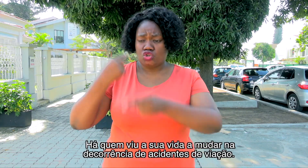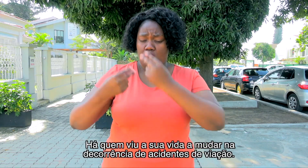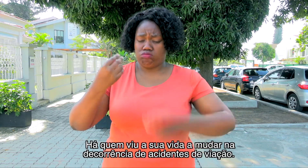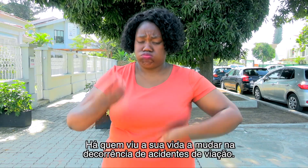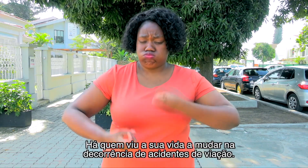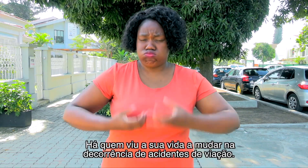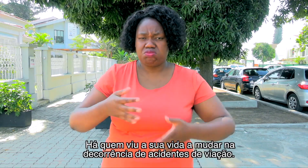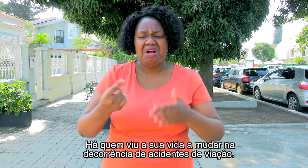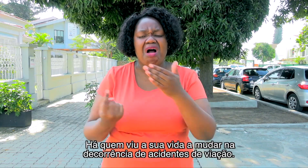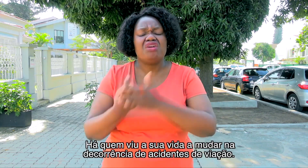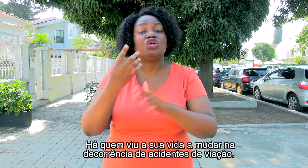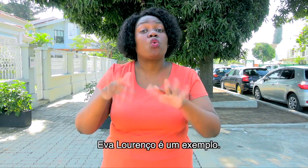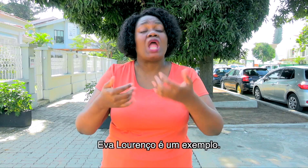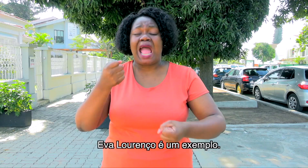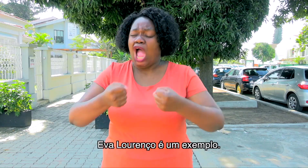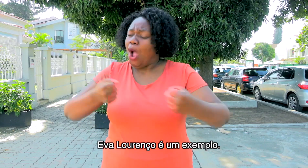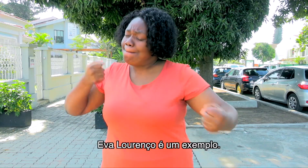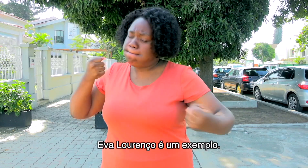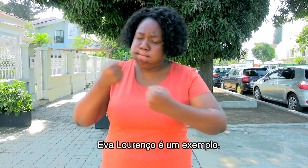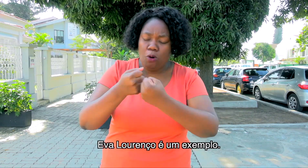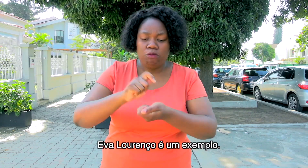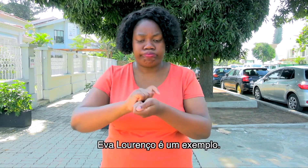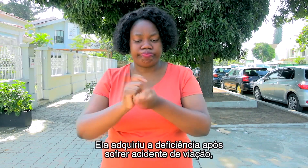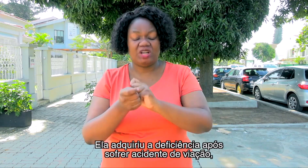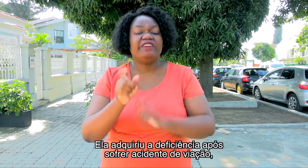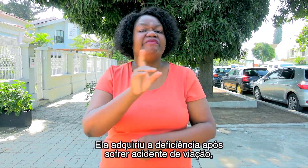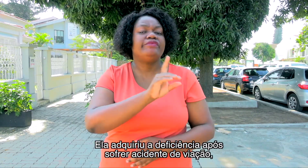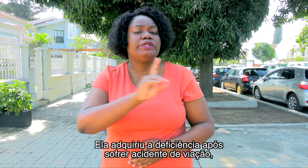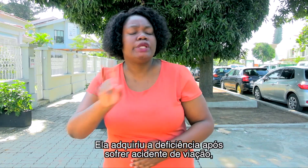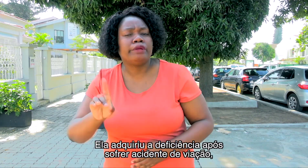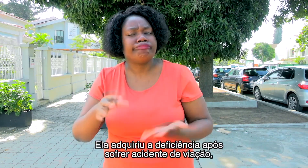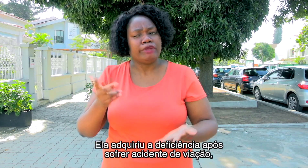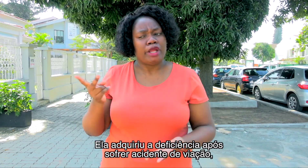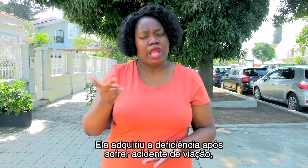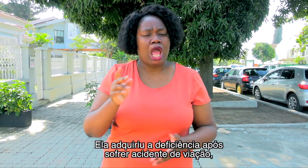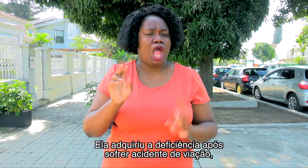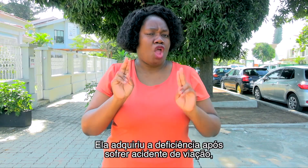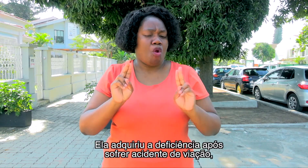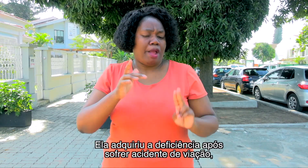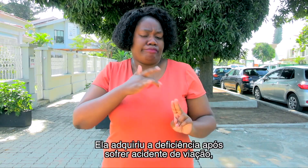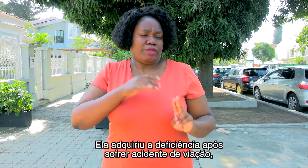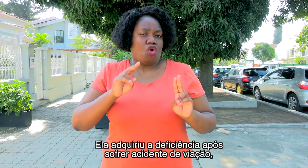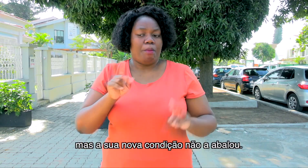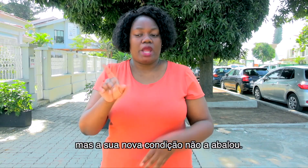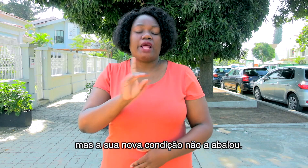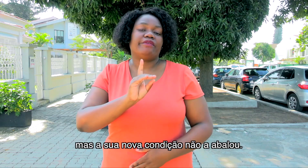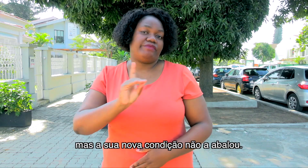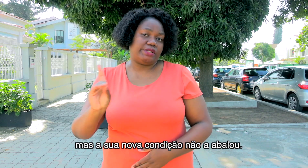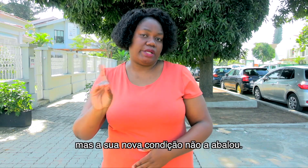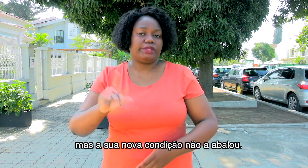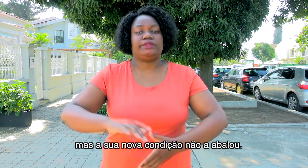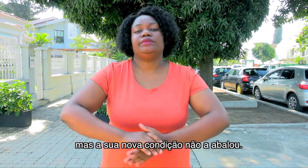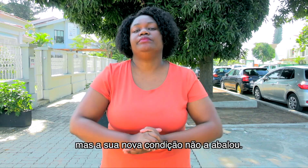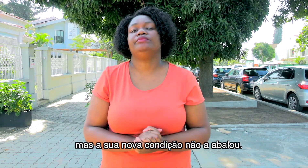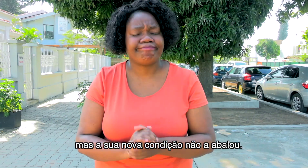na decorrência de acidentes de viação. Eva Lourenço é um exemplo. Ela adquiriu a deficiência após sofrer acidente de viação, mas a